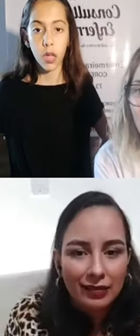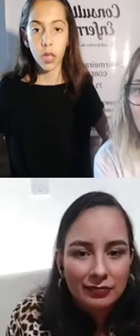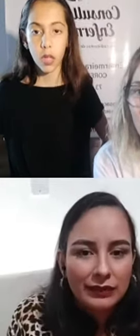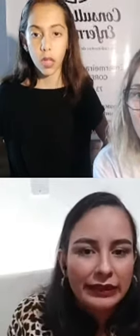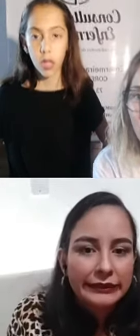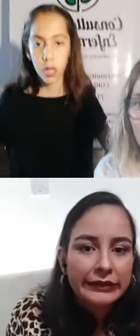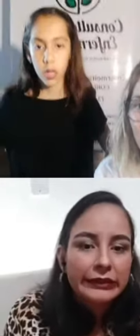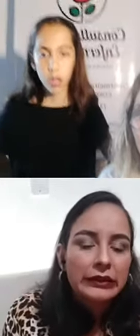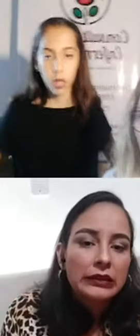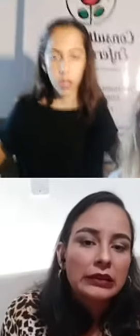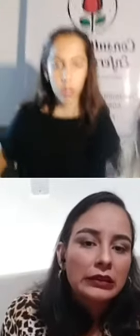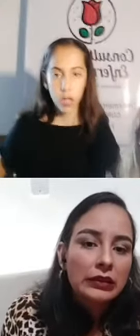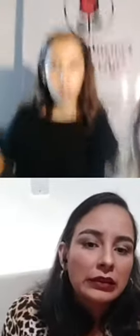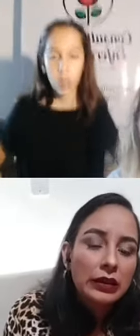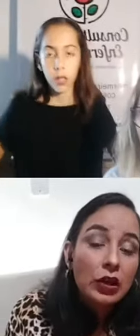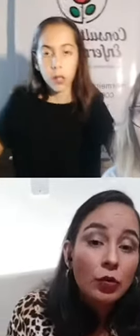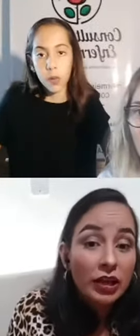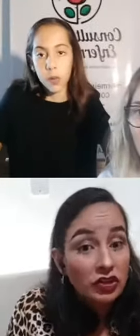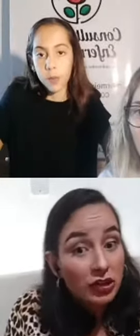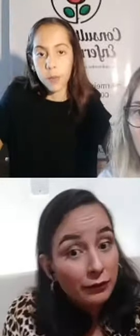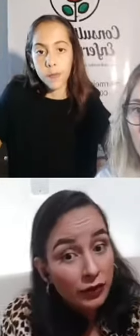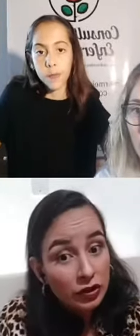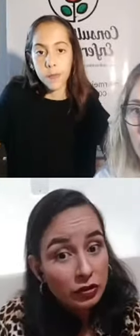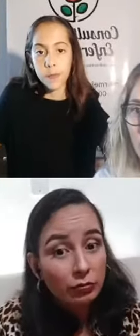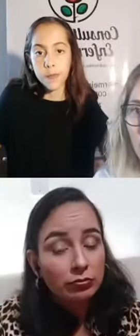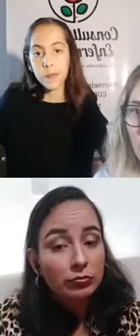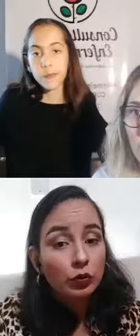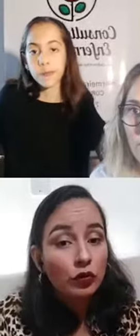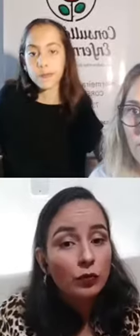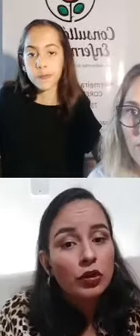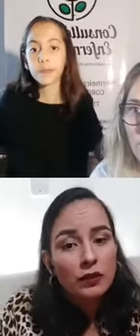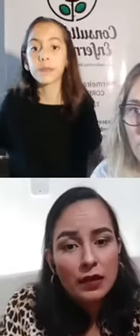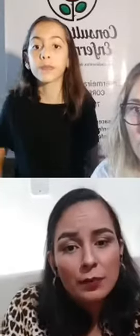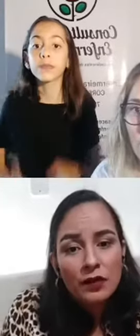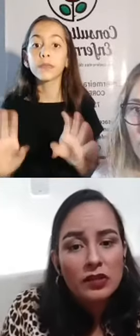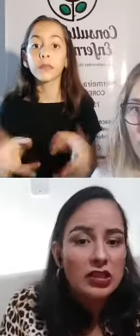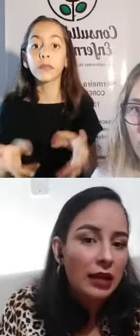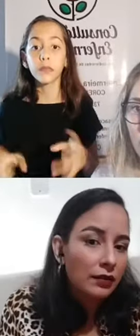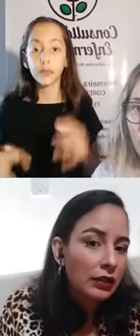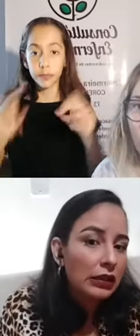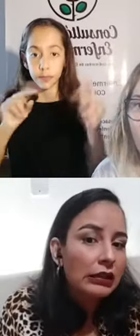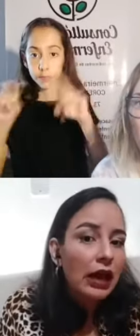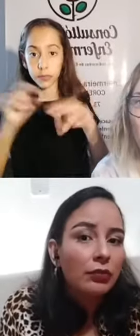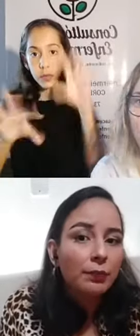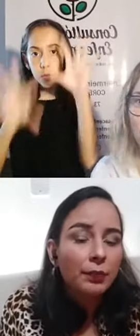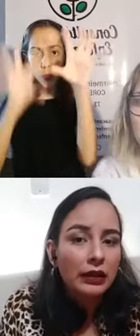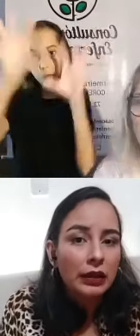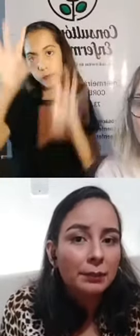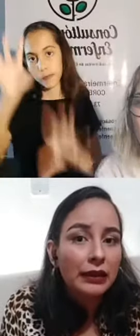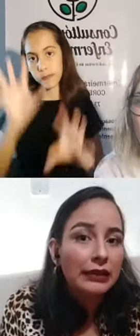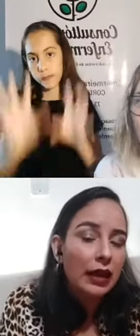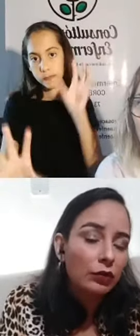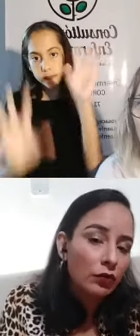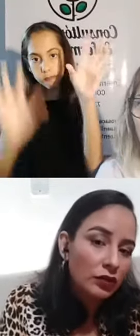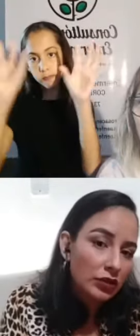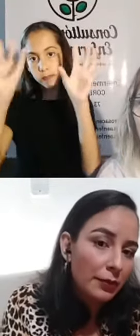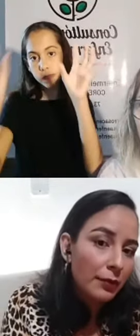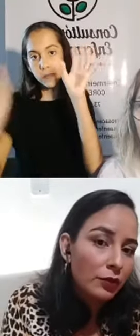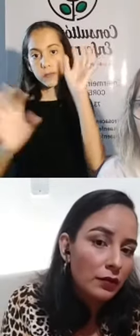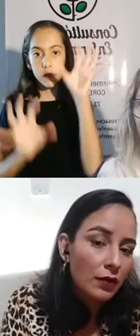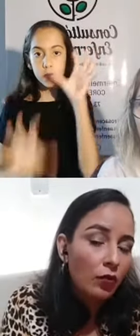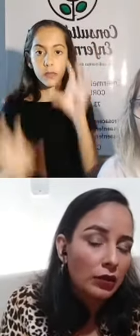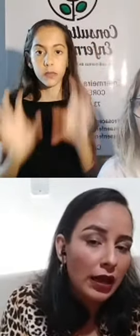tela, né? E o que a gente tem visto dos municípios e estados que tentaram implantar no